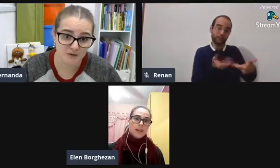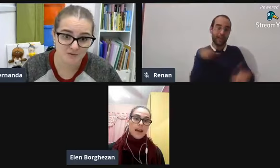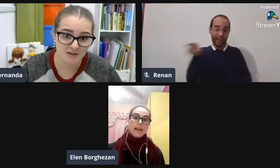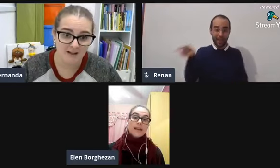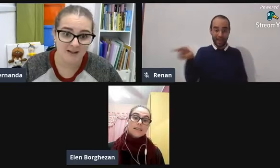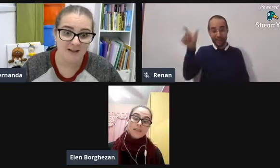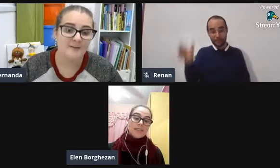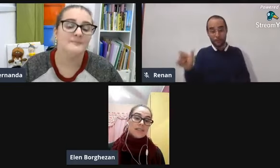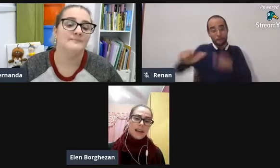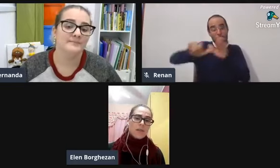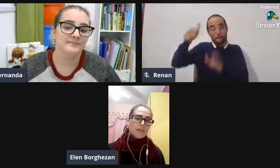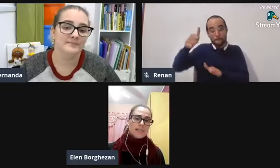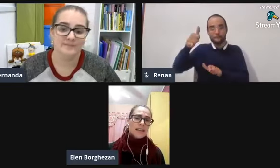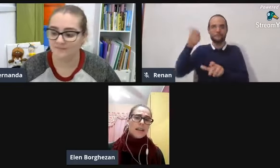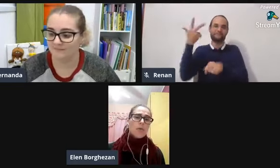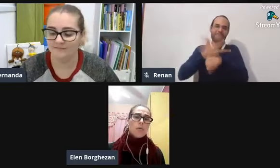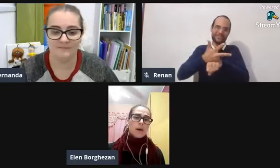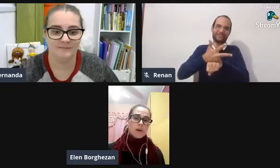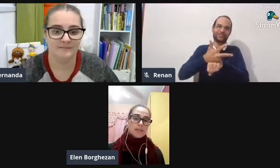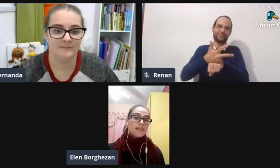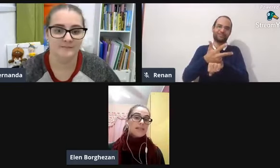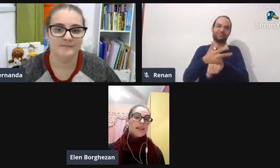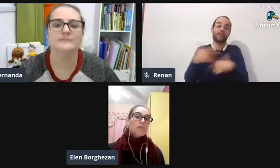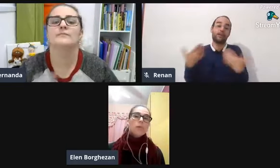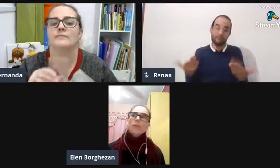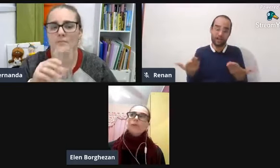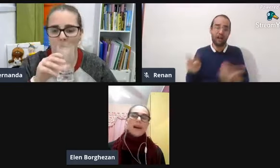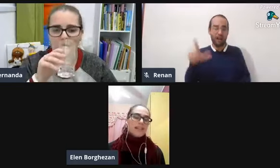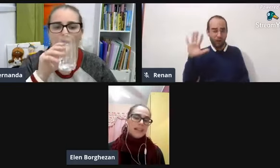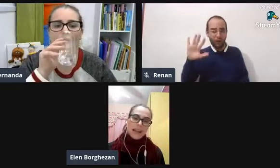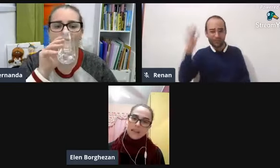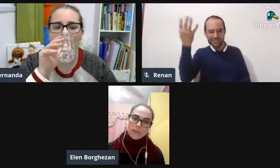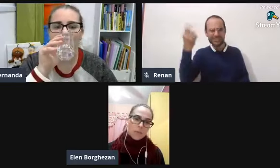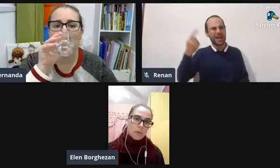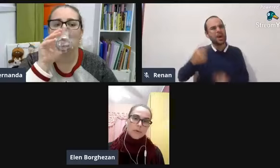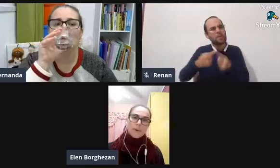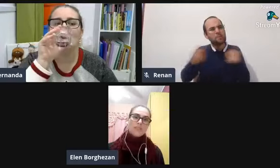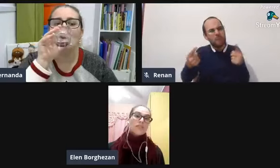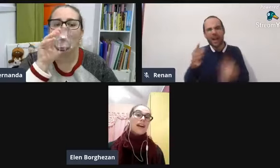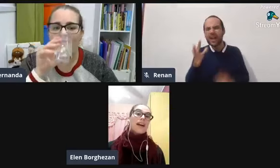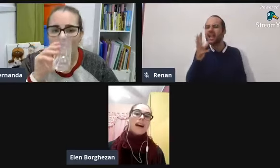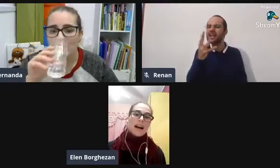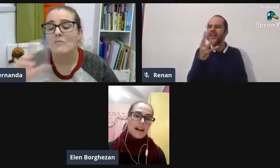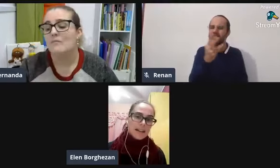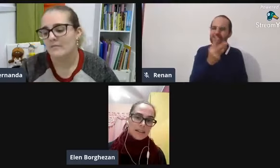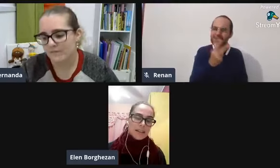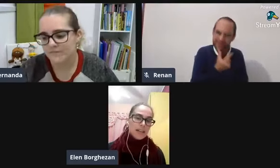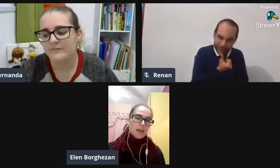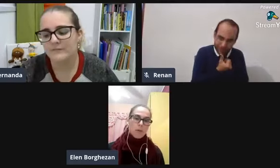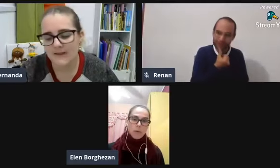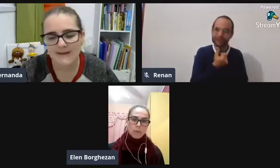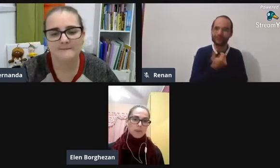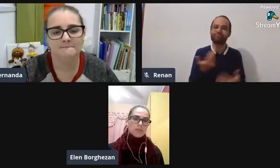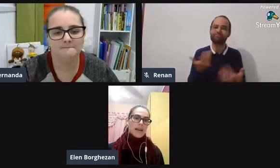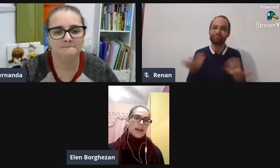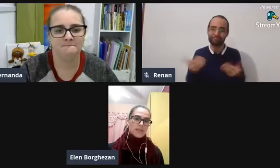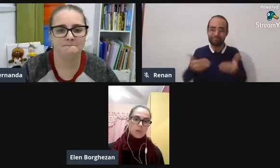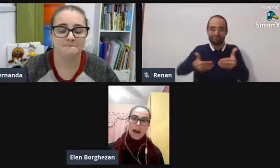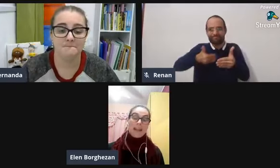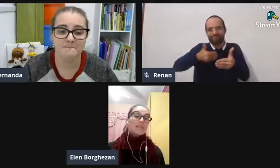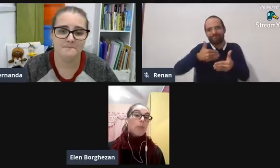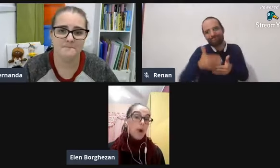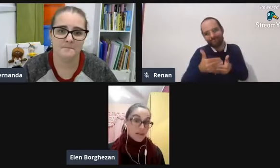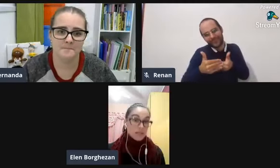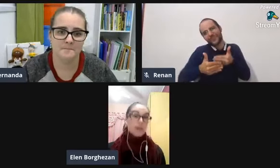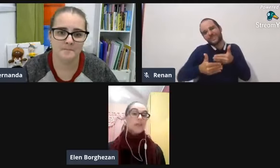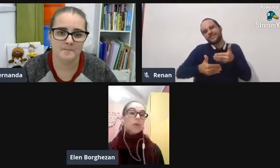primeiro vídeo. Talvez até aconteceria alguma coisa, mas seria muito mais lento, muito mais devagar o processo,